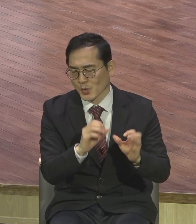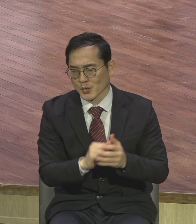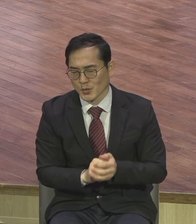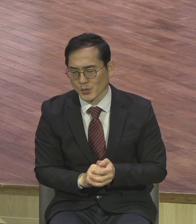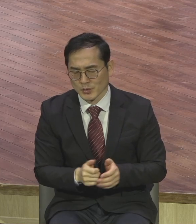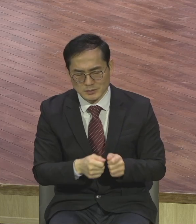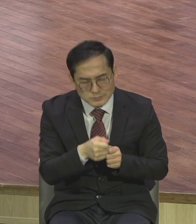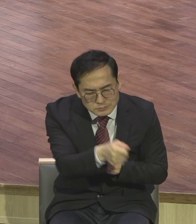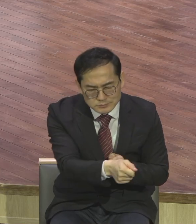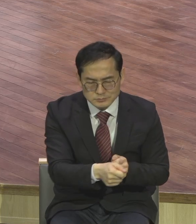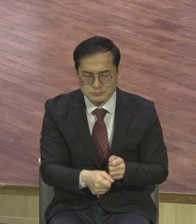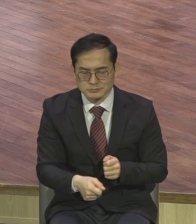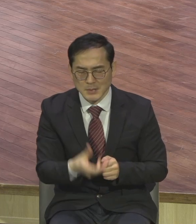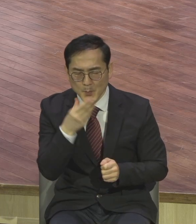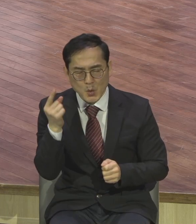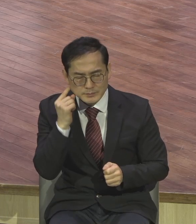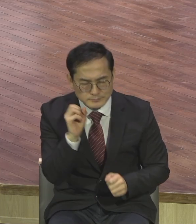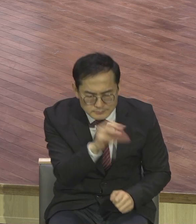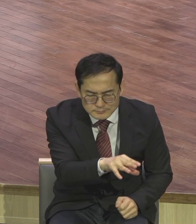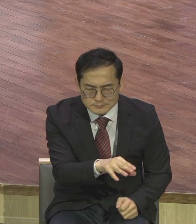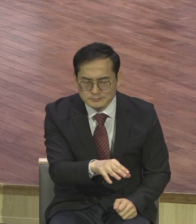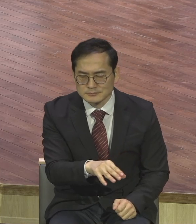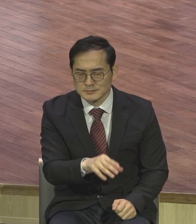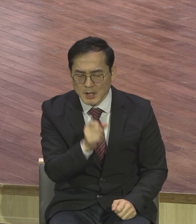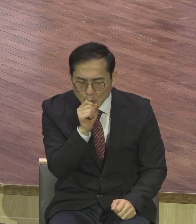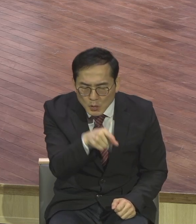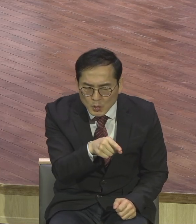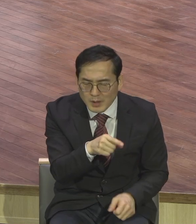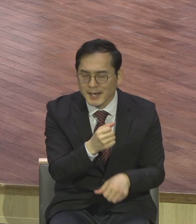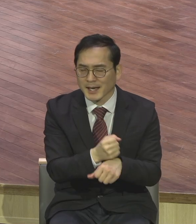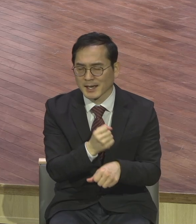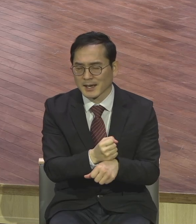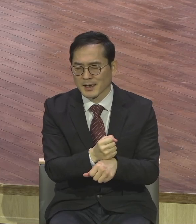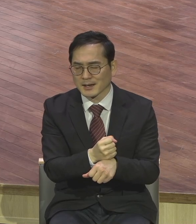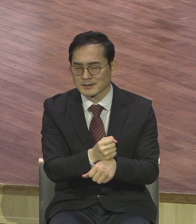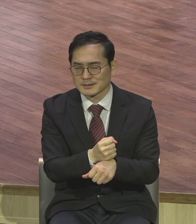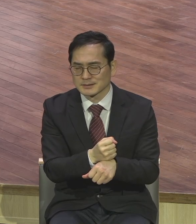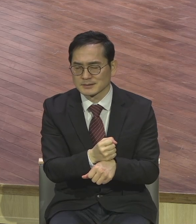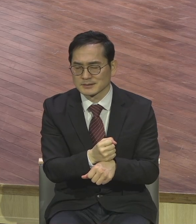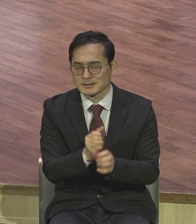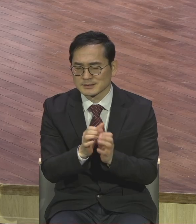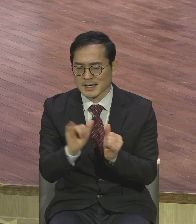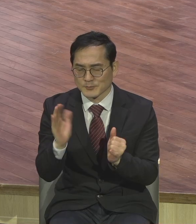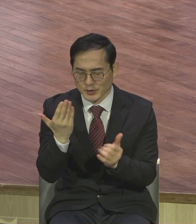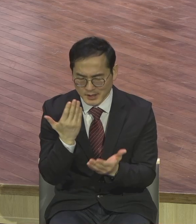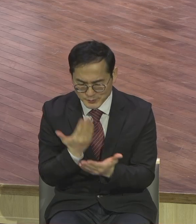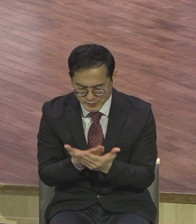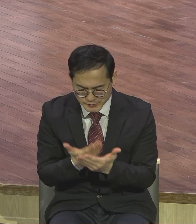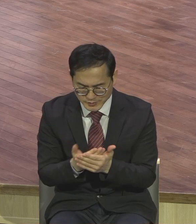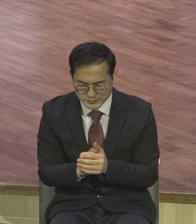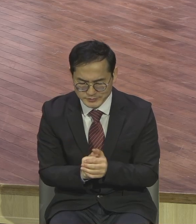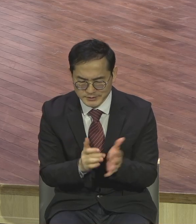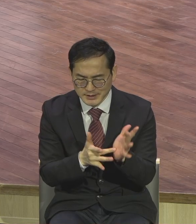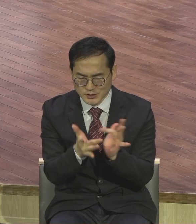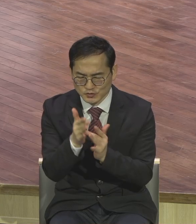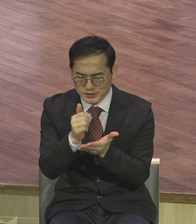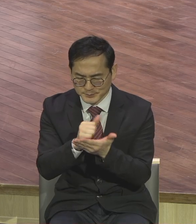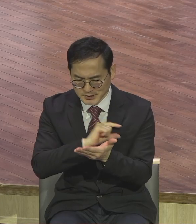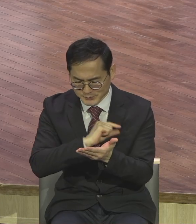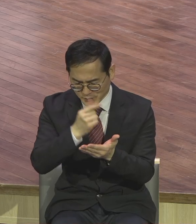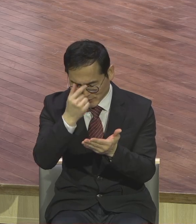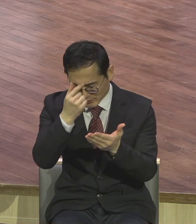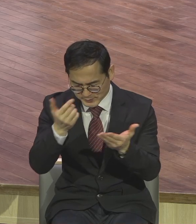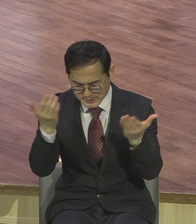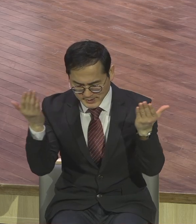주든지 복음의 영향 입을 수 있는 영적 오피니언 리더들이 다 되게 하여 주옵소서. 예수 이름